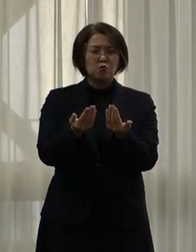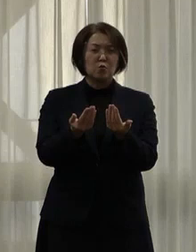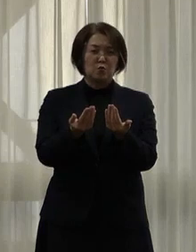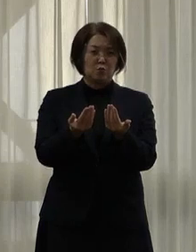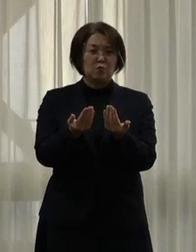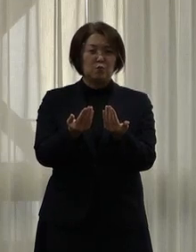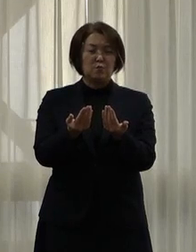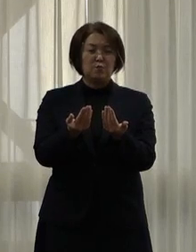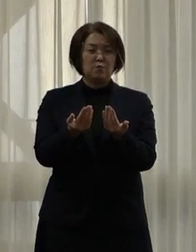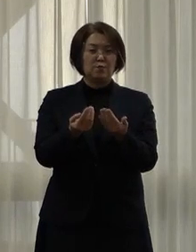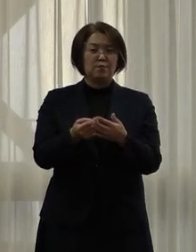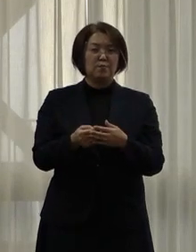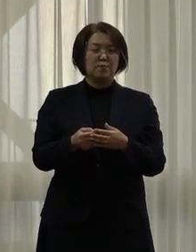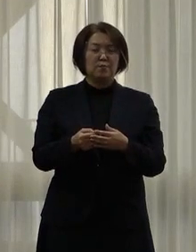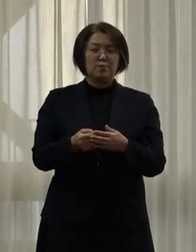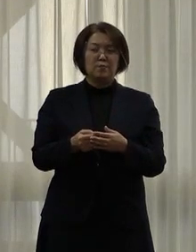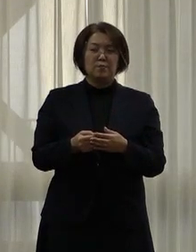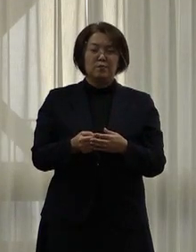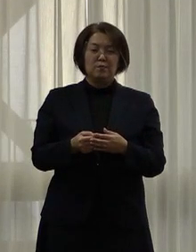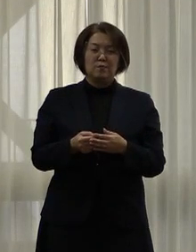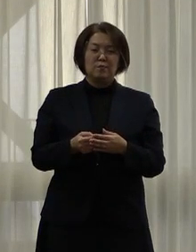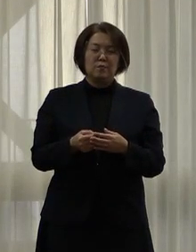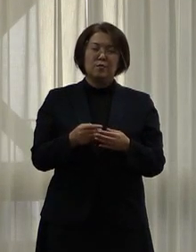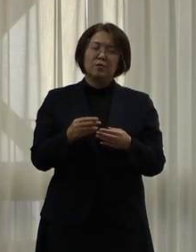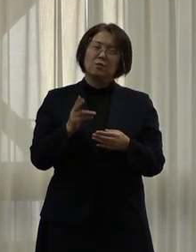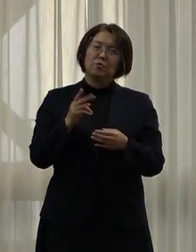内容で、確か